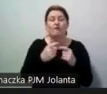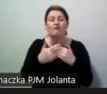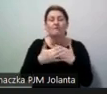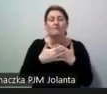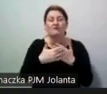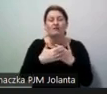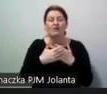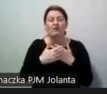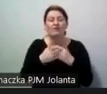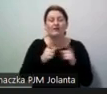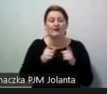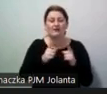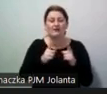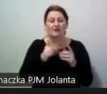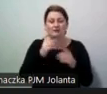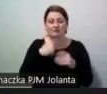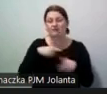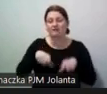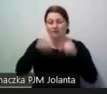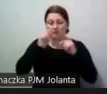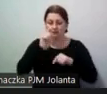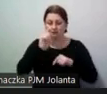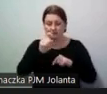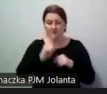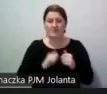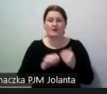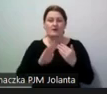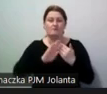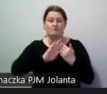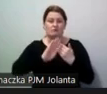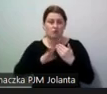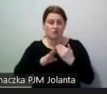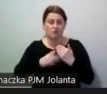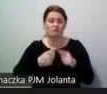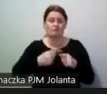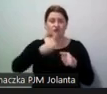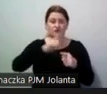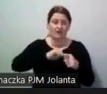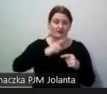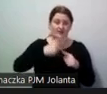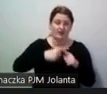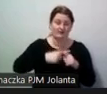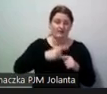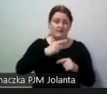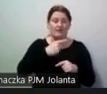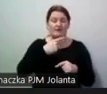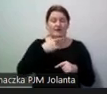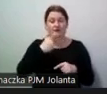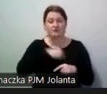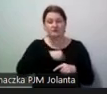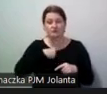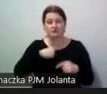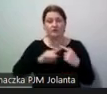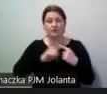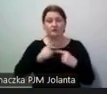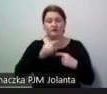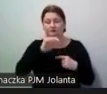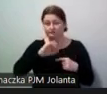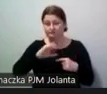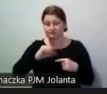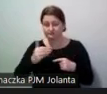Po zakończeniu wyświetlania tej instrukcji, zarówno przed testem w języku polskim, jak i przed testem w języku